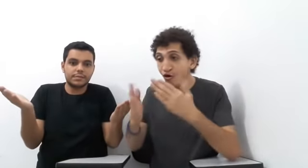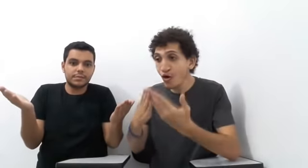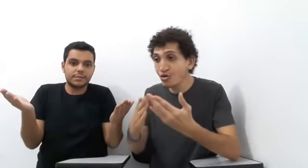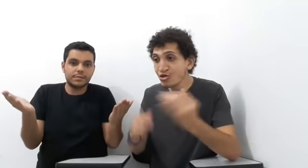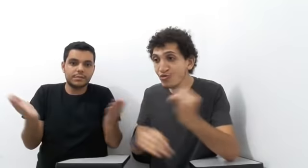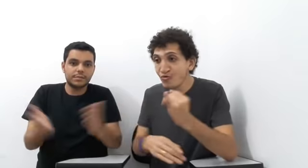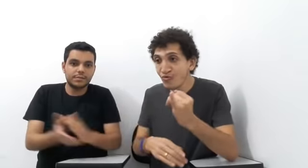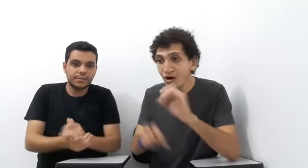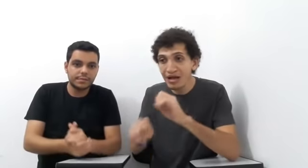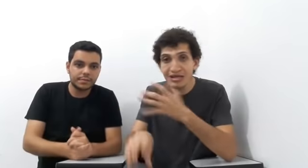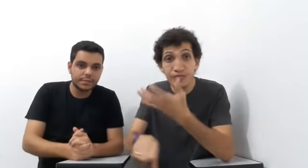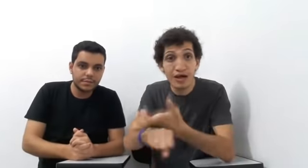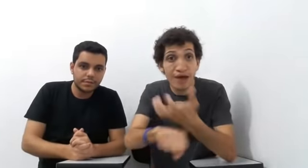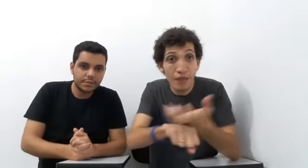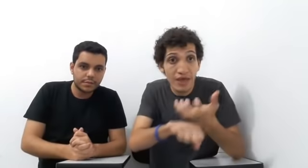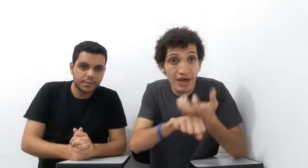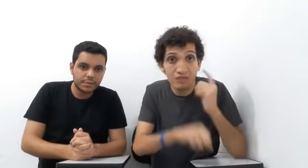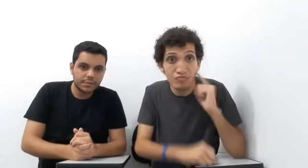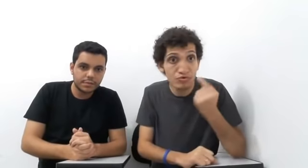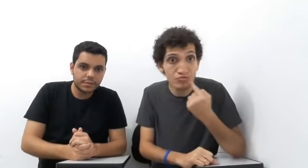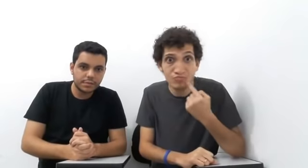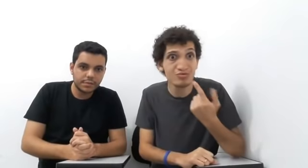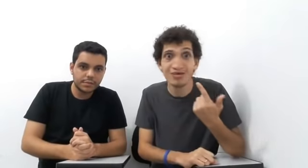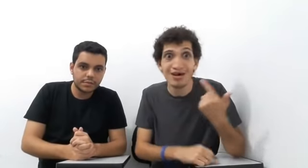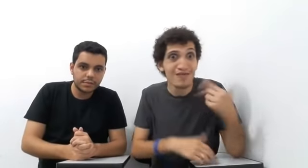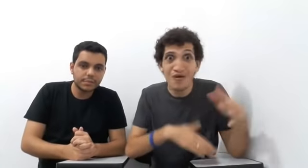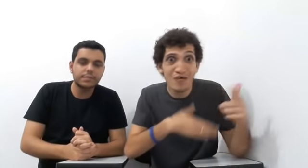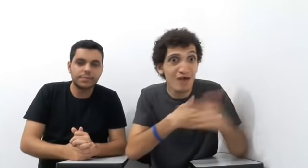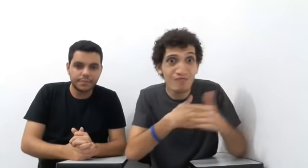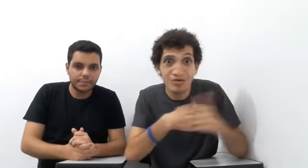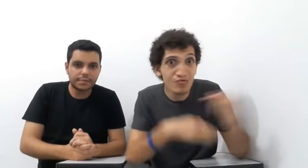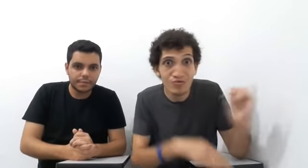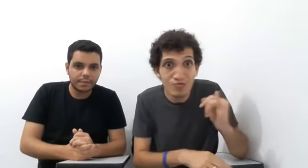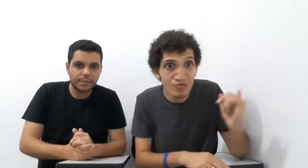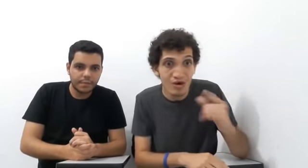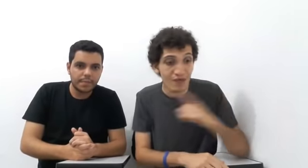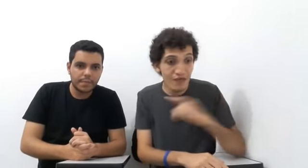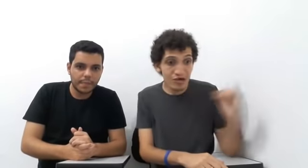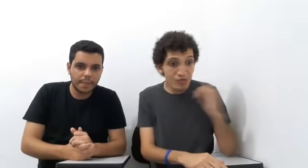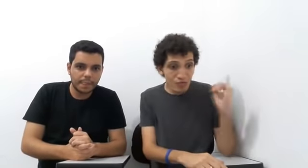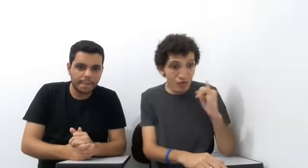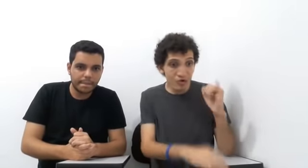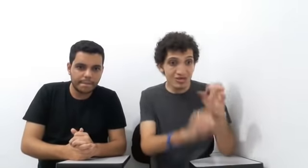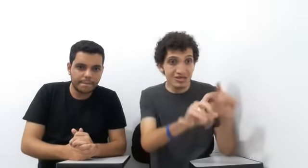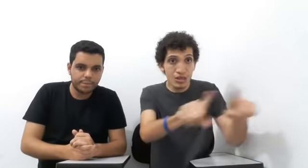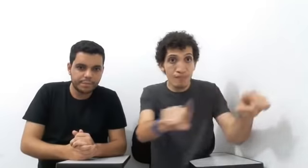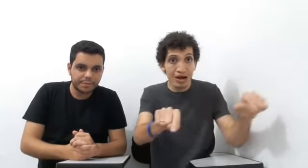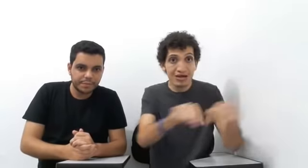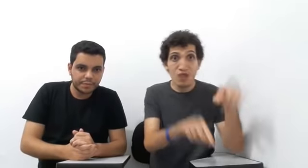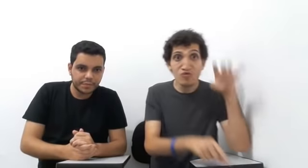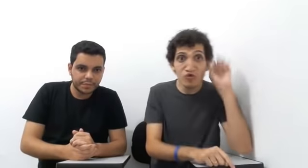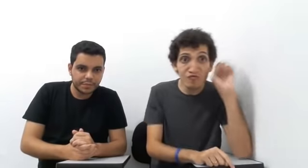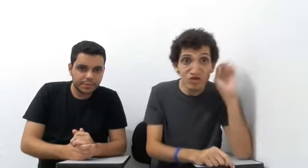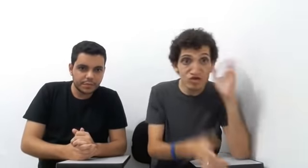escola, instrutor ensina as matérias para o surdo, não é a função do instrutor. Tem instrutor ensina para a sala dos ouvintes